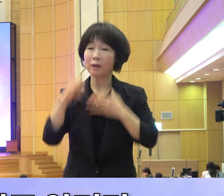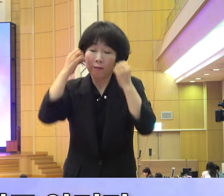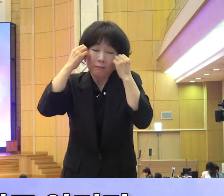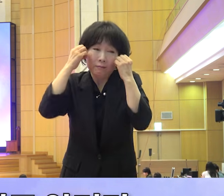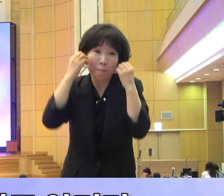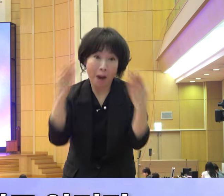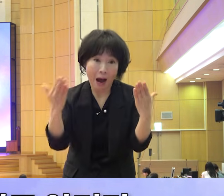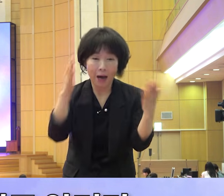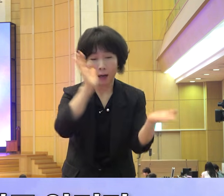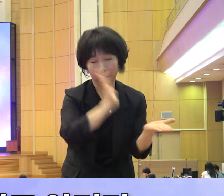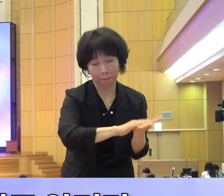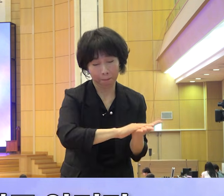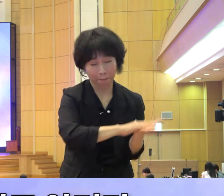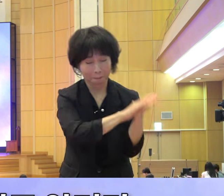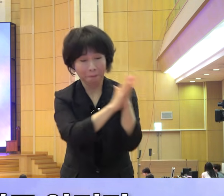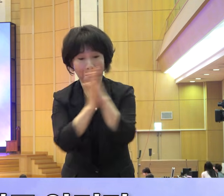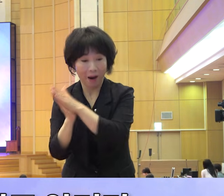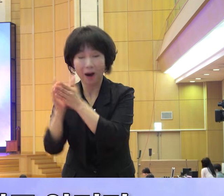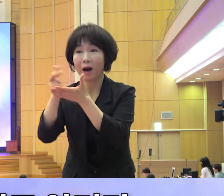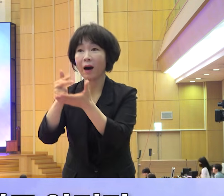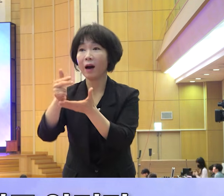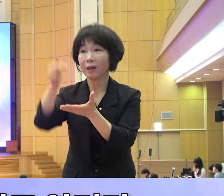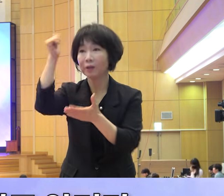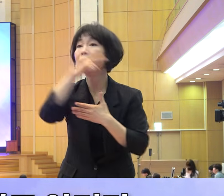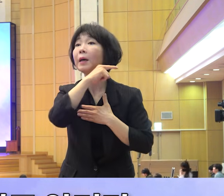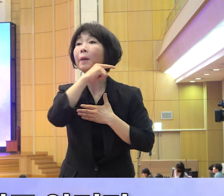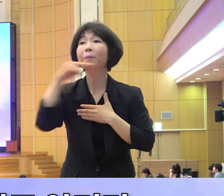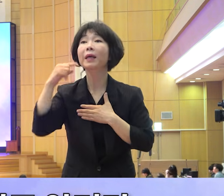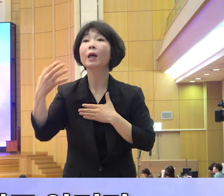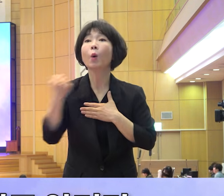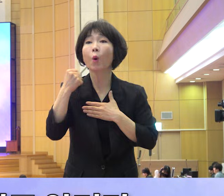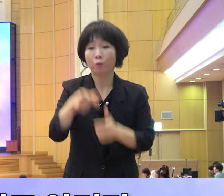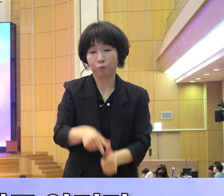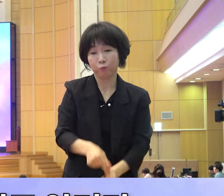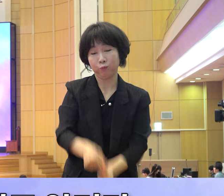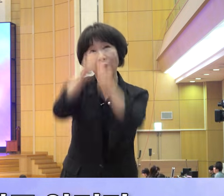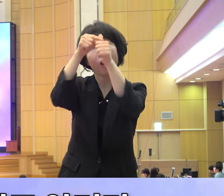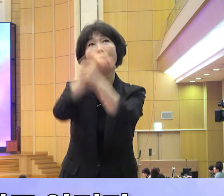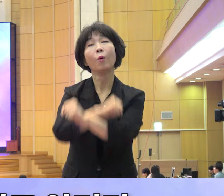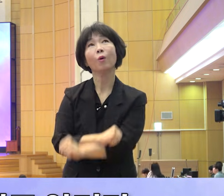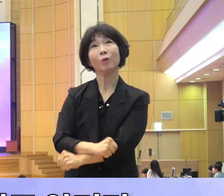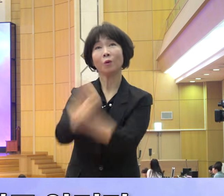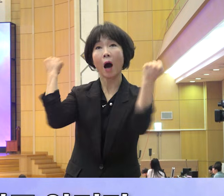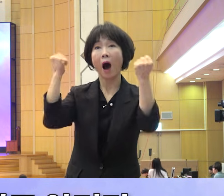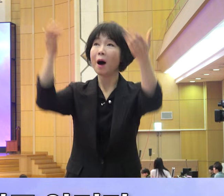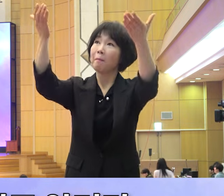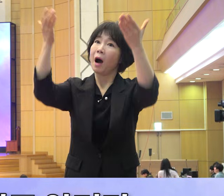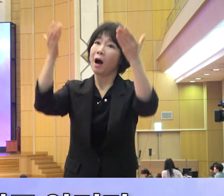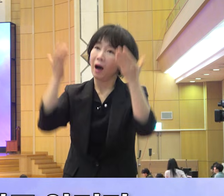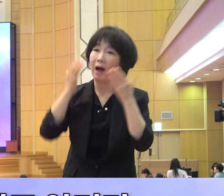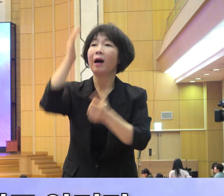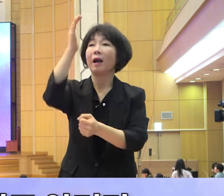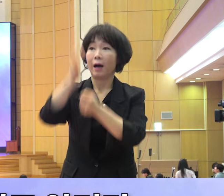나의 모든 것 변하고 그 피로 구속하셨네.